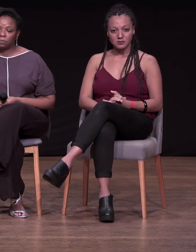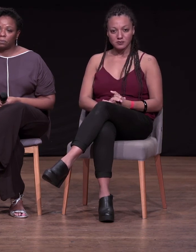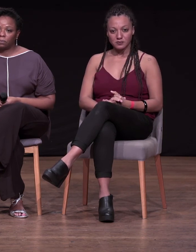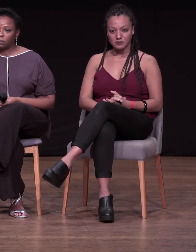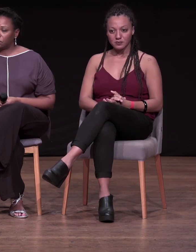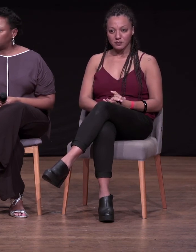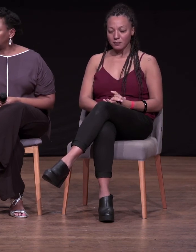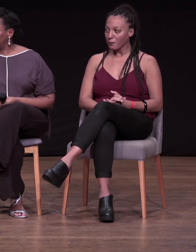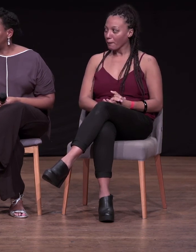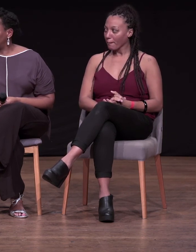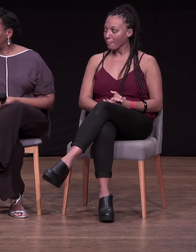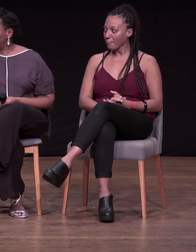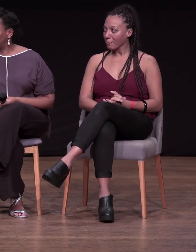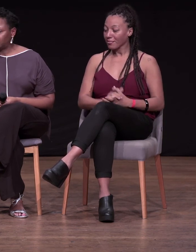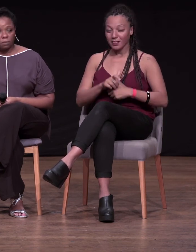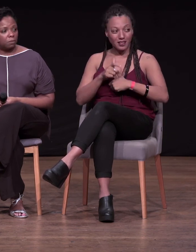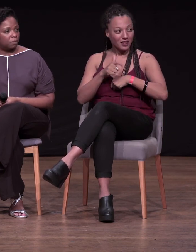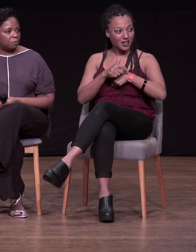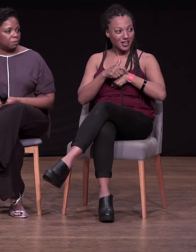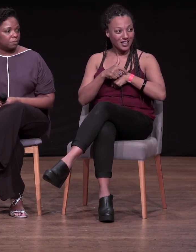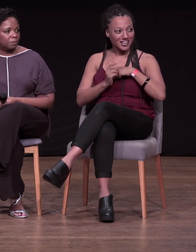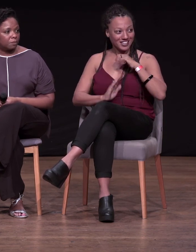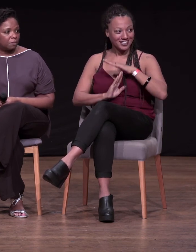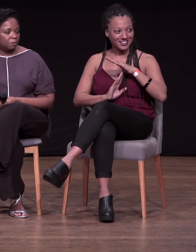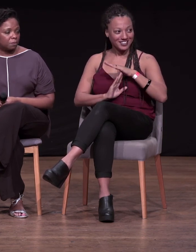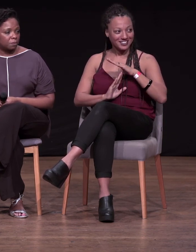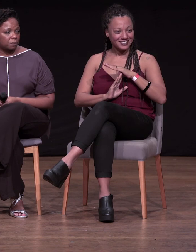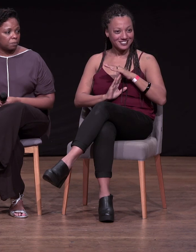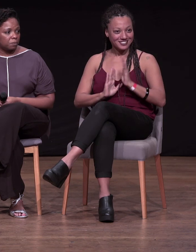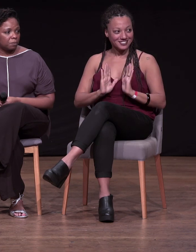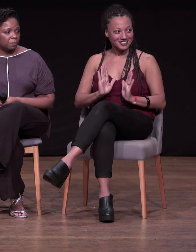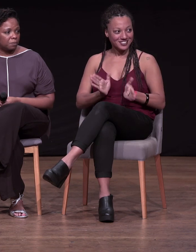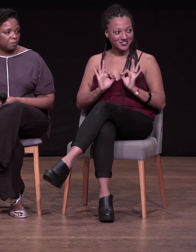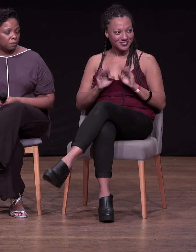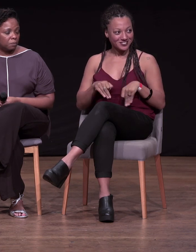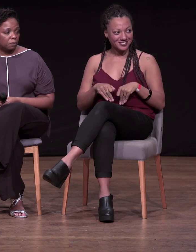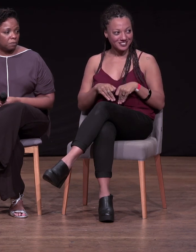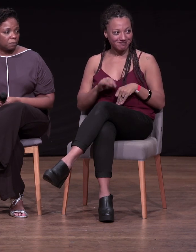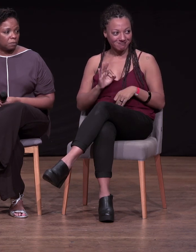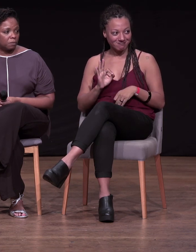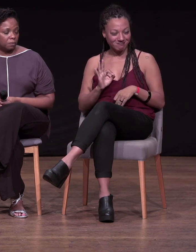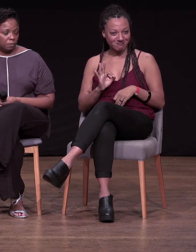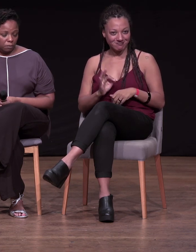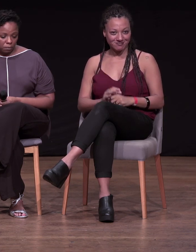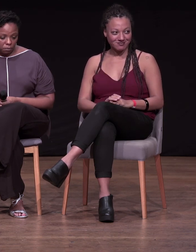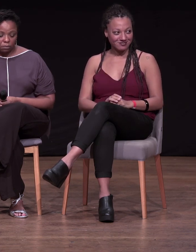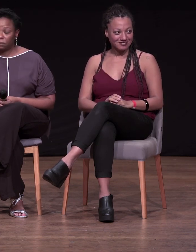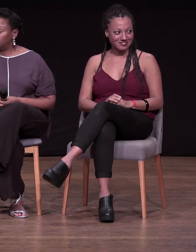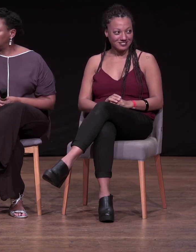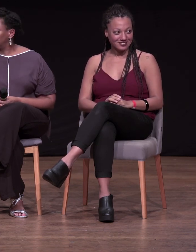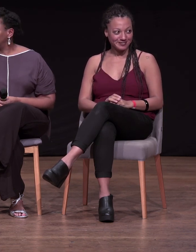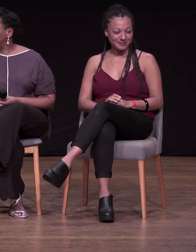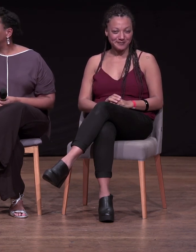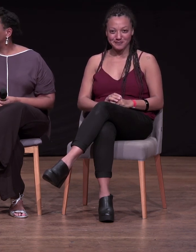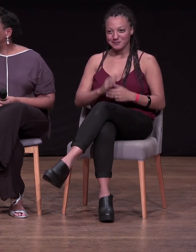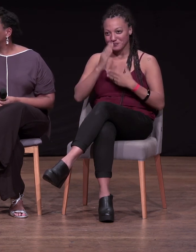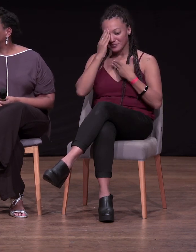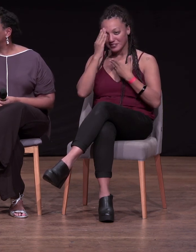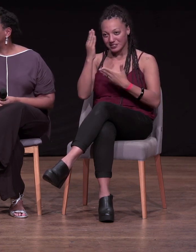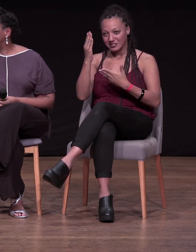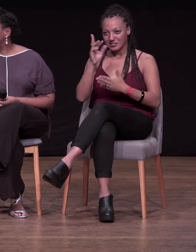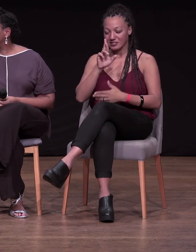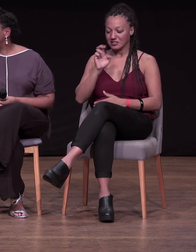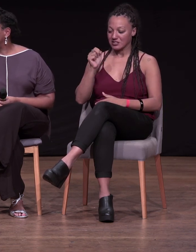A gente tem uma questão de ordem aqui. Chegamos ao fim, Lucas, é isso? Bom, queria agradecer,